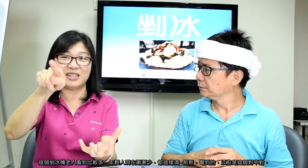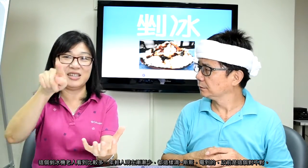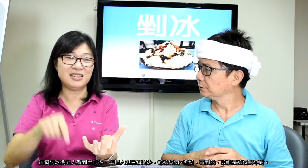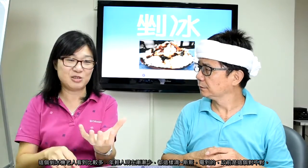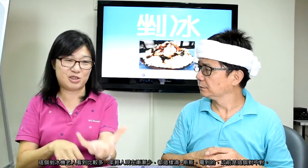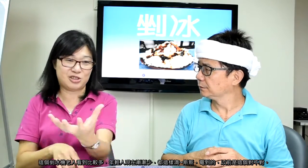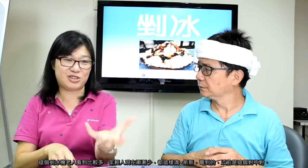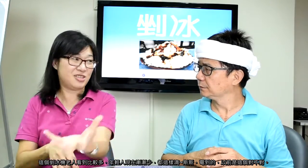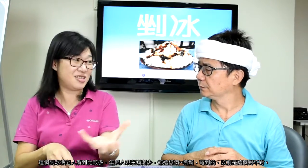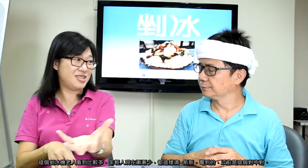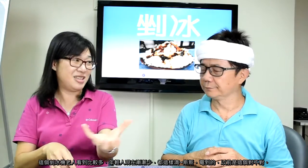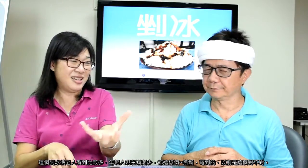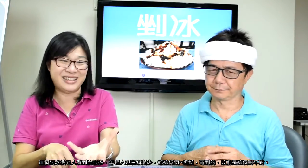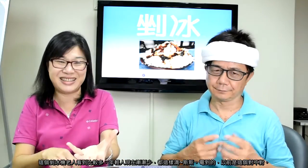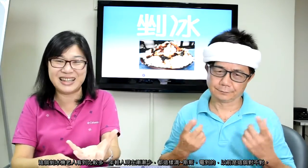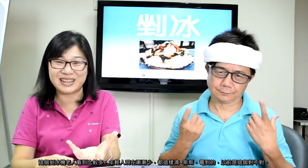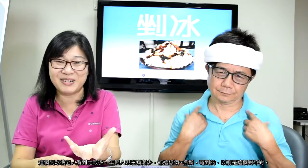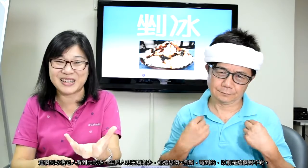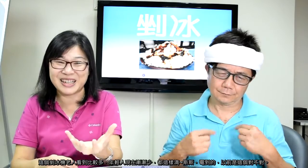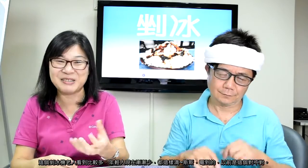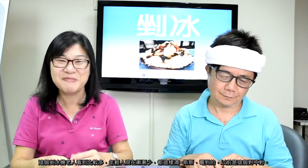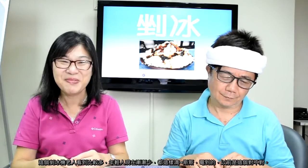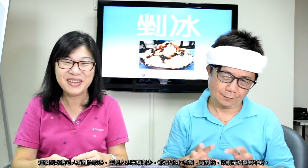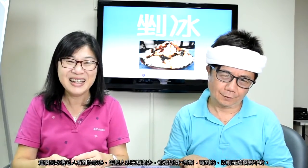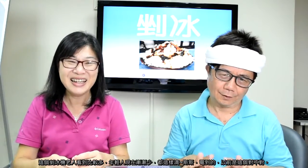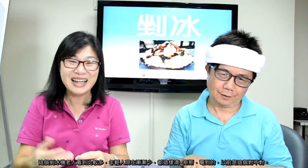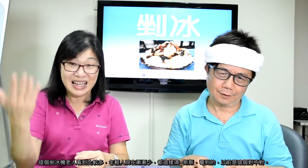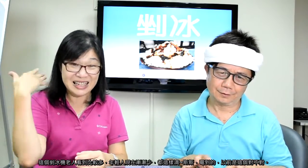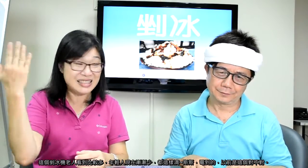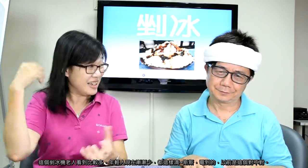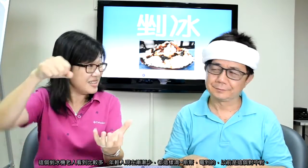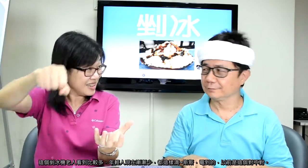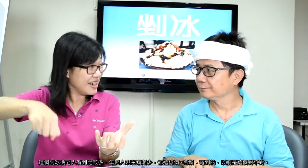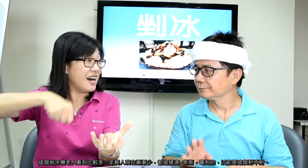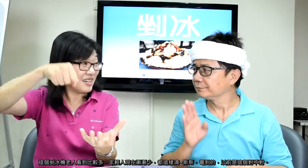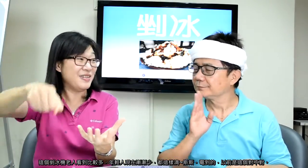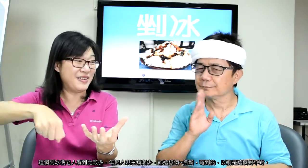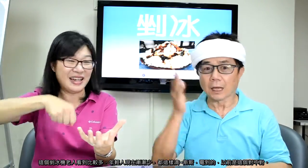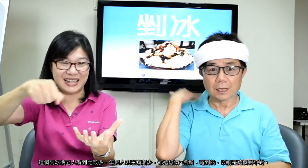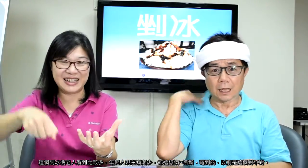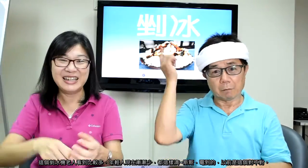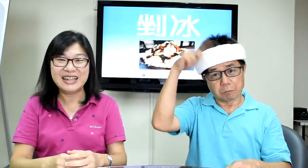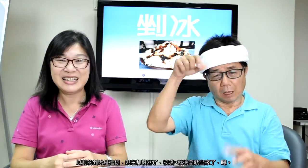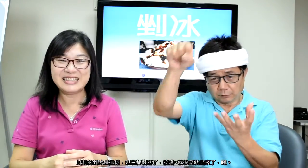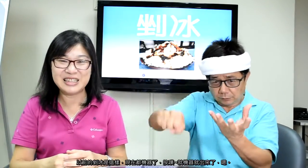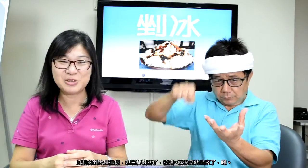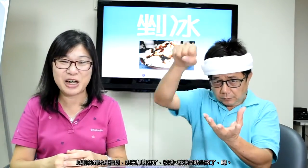滴，这是电动的。以前是这个，对不对？以前的串